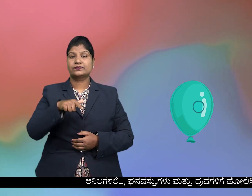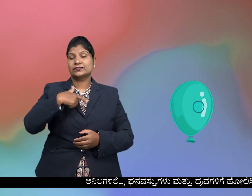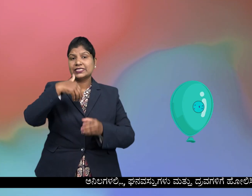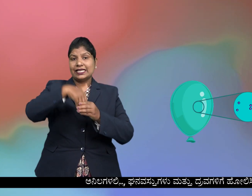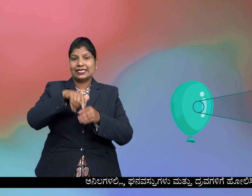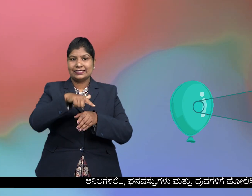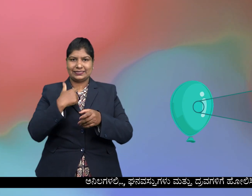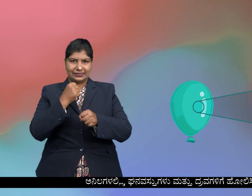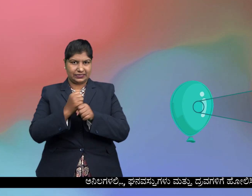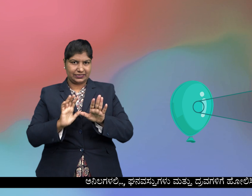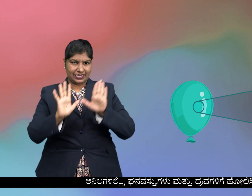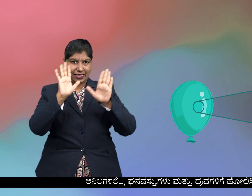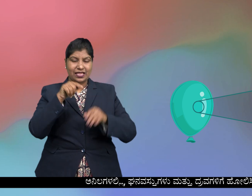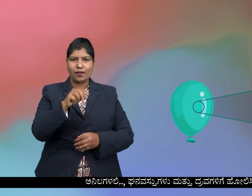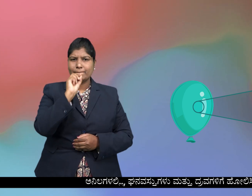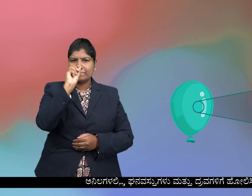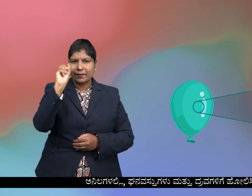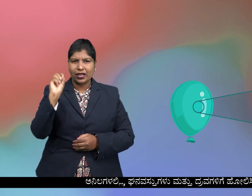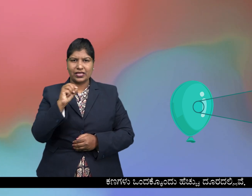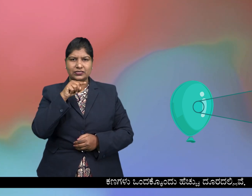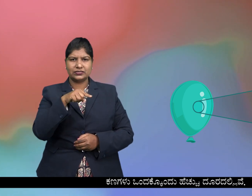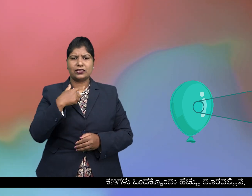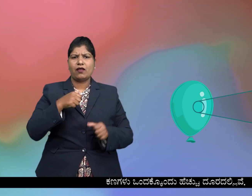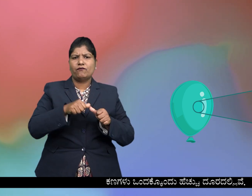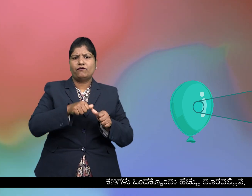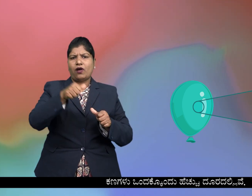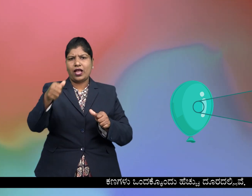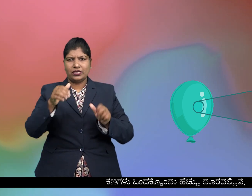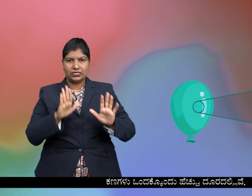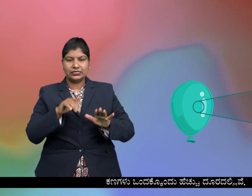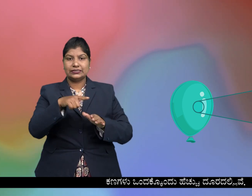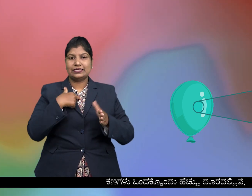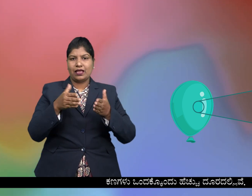ಅನಿಲಗಳಲ್ಲಿ ಘನವಸ್ತುಗಳು ಮತ್ತು ದ್ರವಗಳಿಗೆ ಹೋಲಿಸಿದರೆ ಕಣಗಳು ಒಂದಕ್ಕೊಂದು ಹೆಚ್ಚು ದೂರದಲ್ಲಿವೆ.